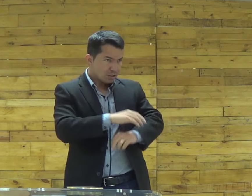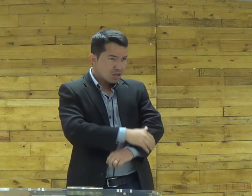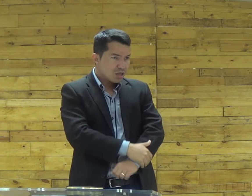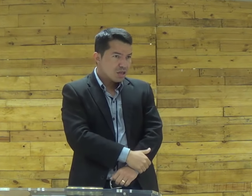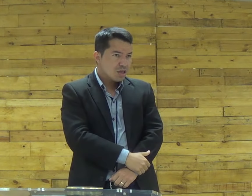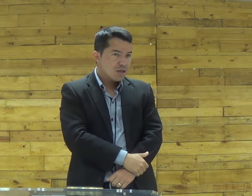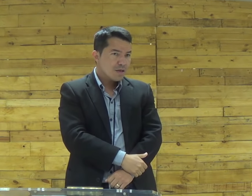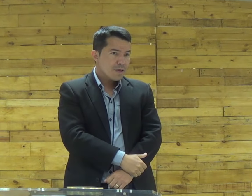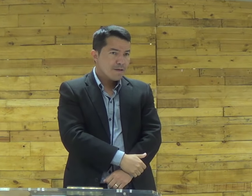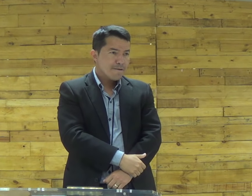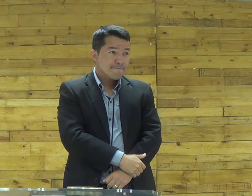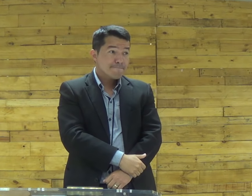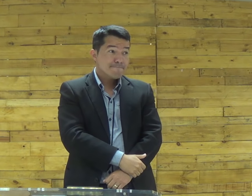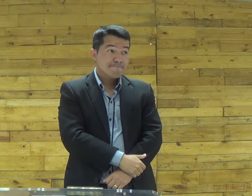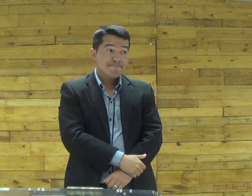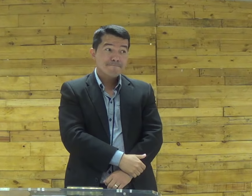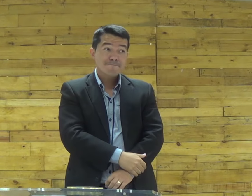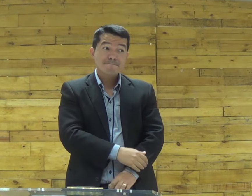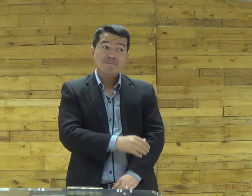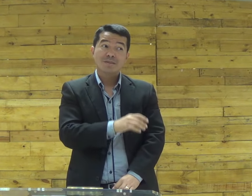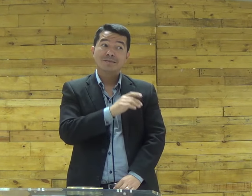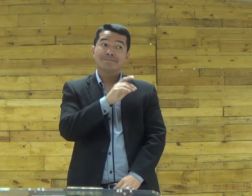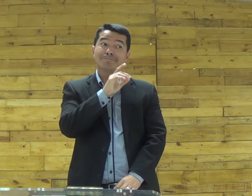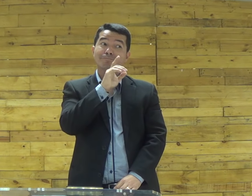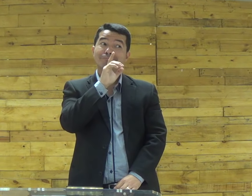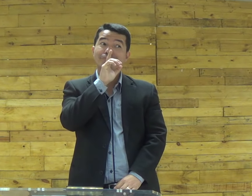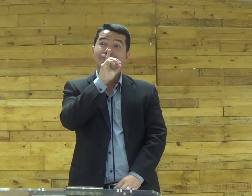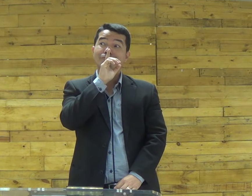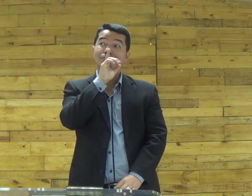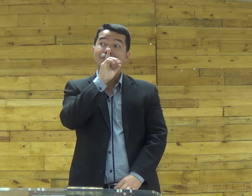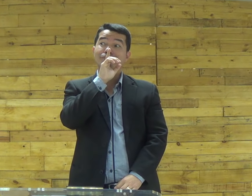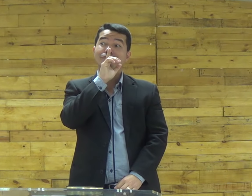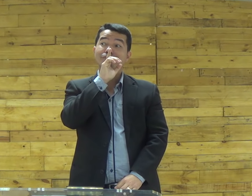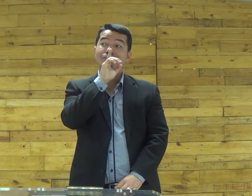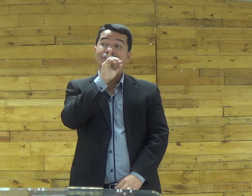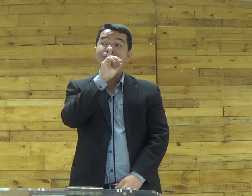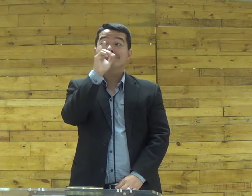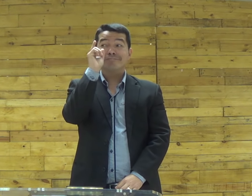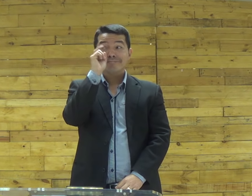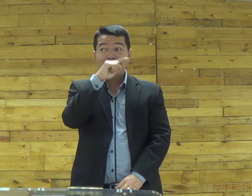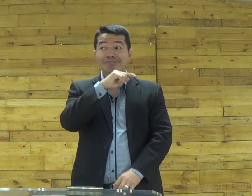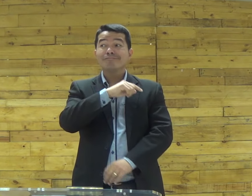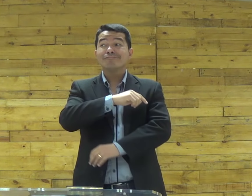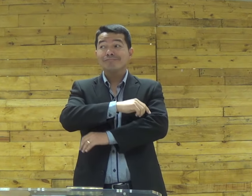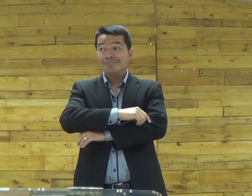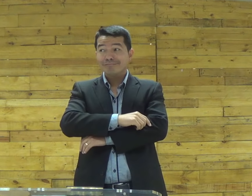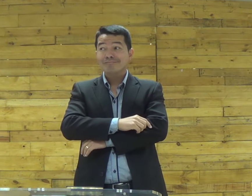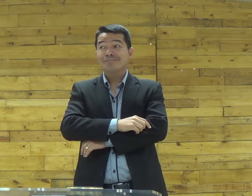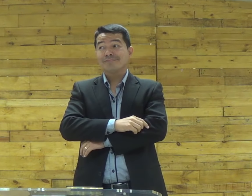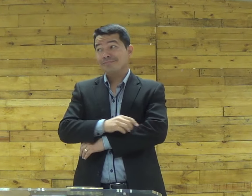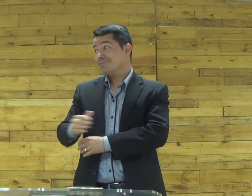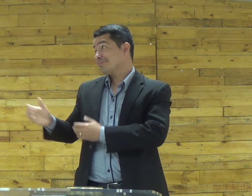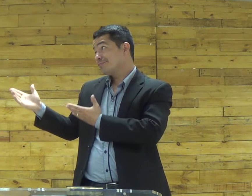respeita. Você sabe ter esse respeito pelas pessoas mesmo? Porque é